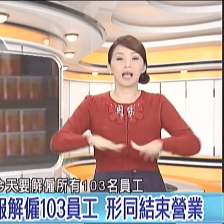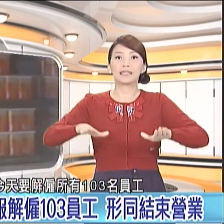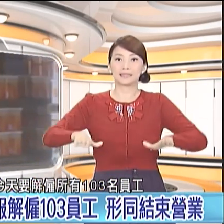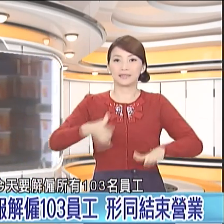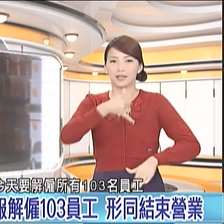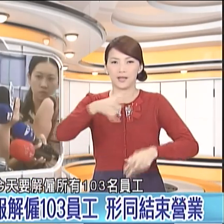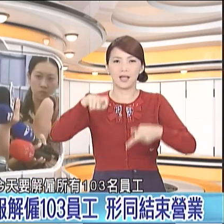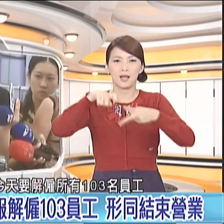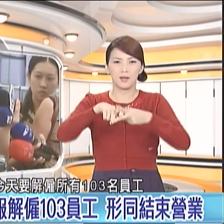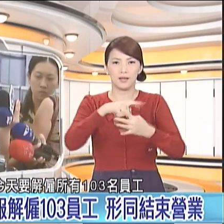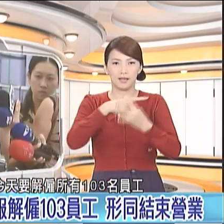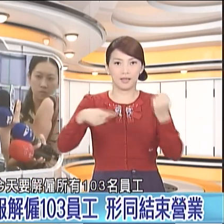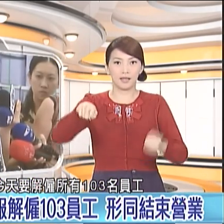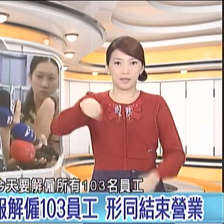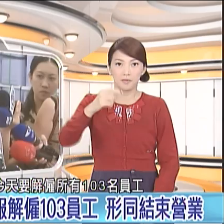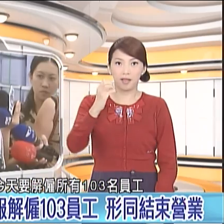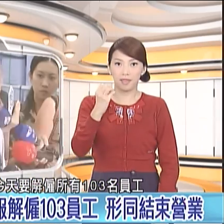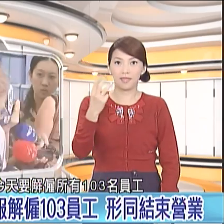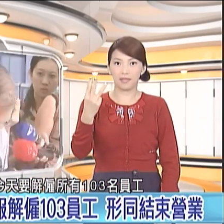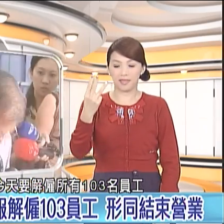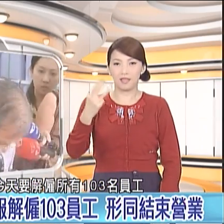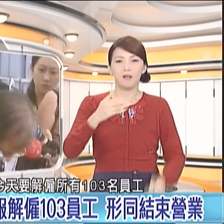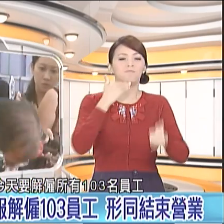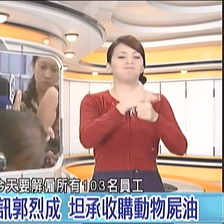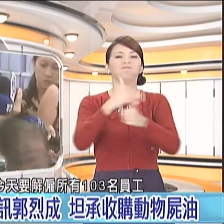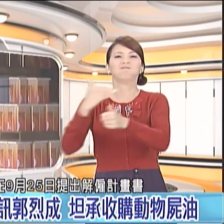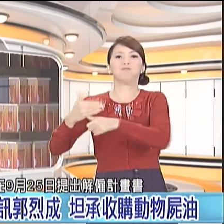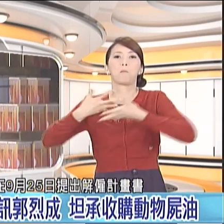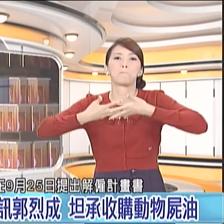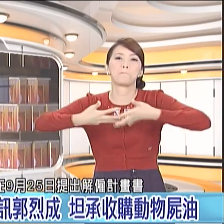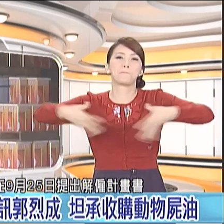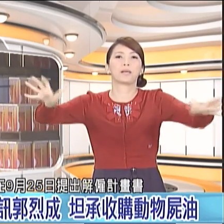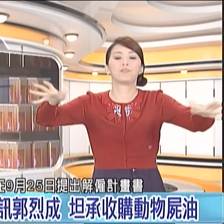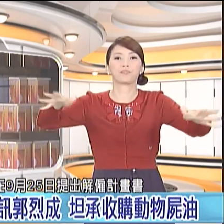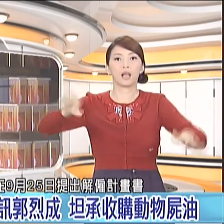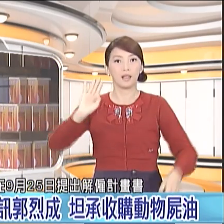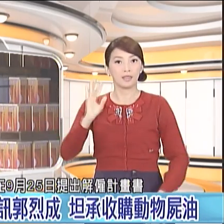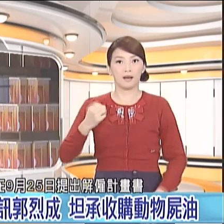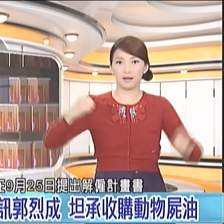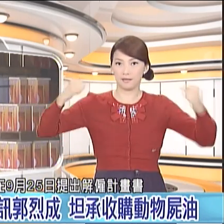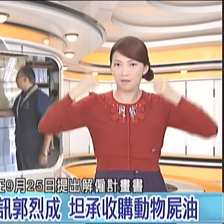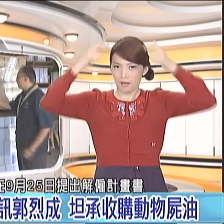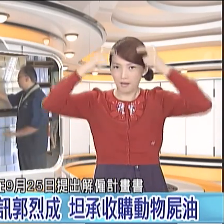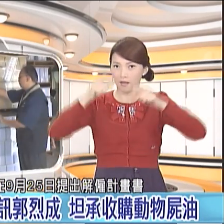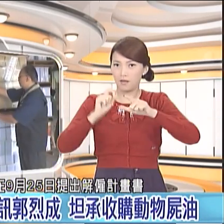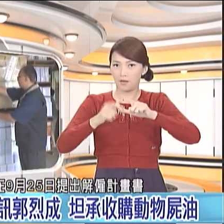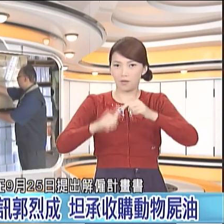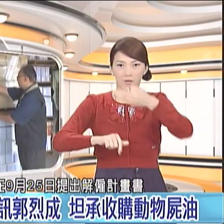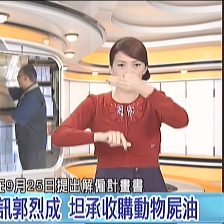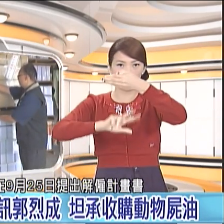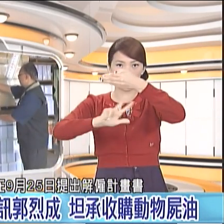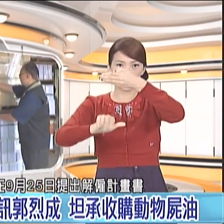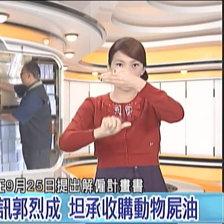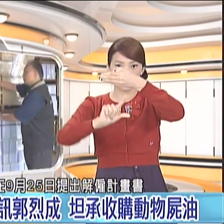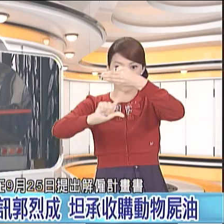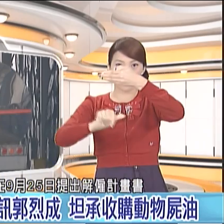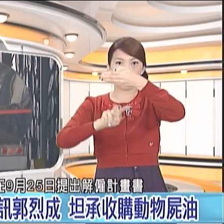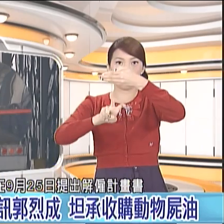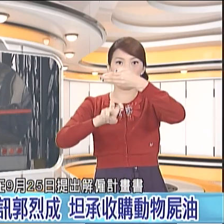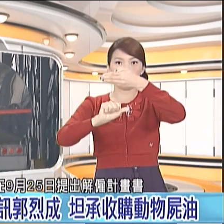有103名员工。但是强冠是在9月25号提出解雇计划